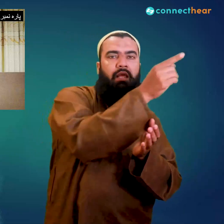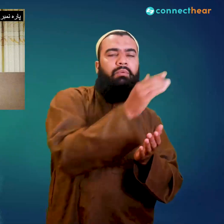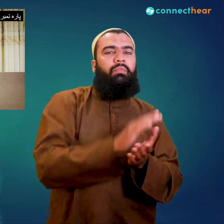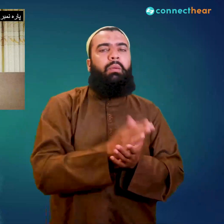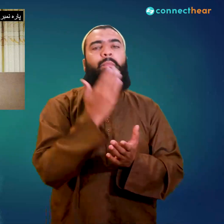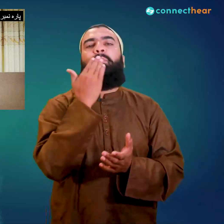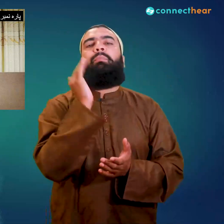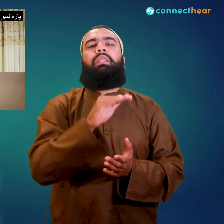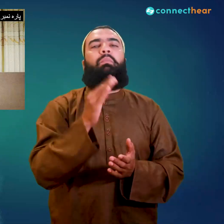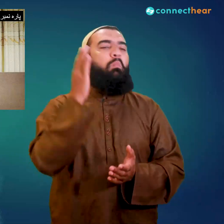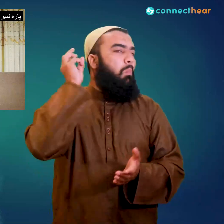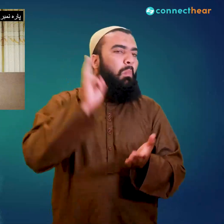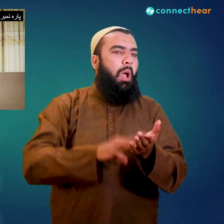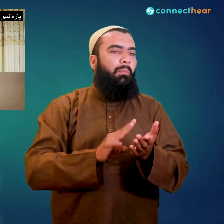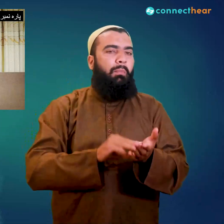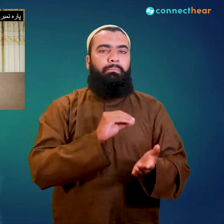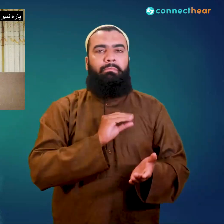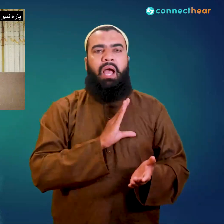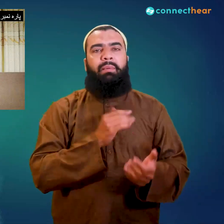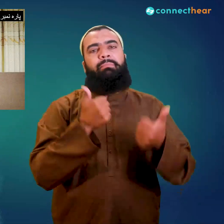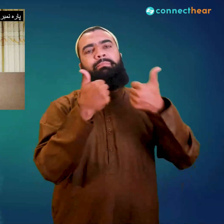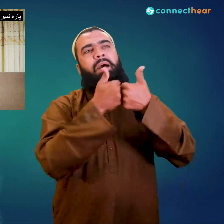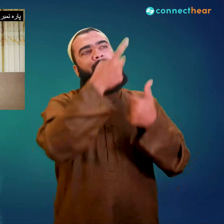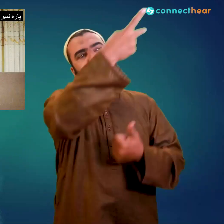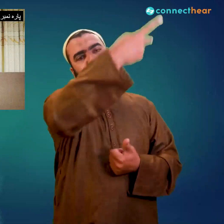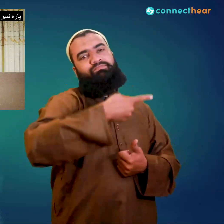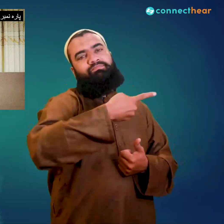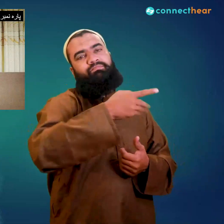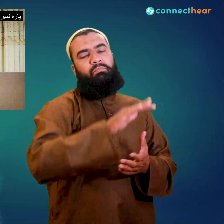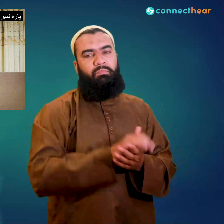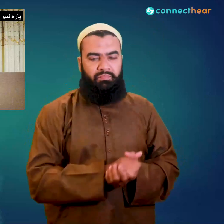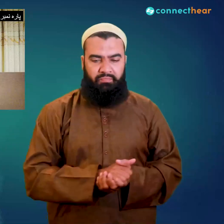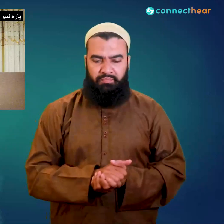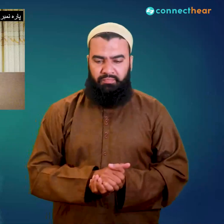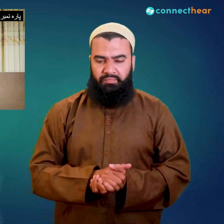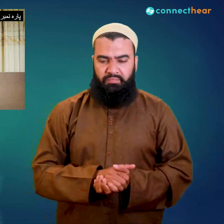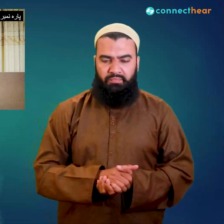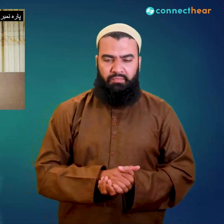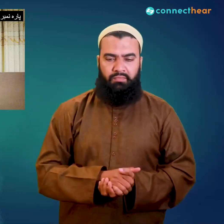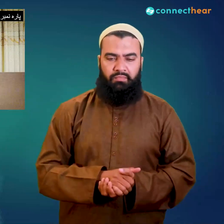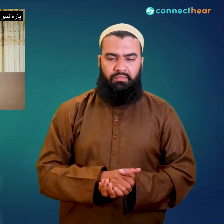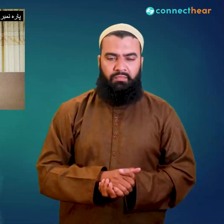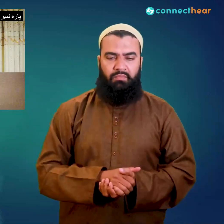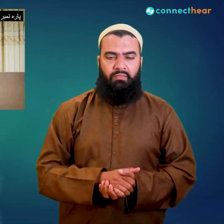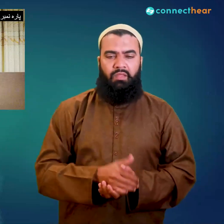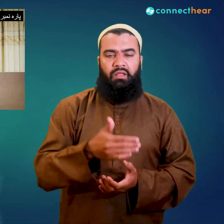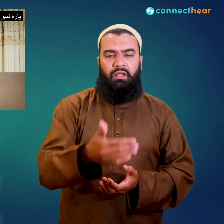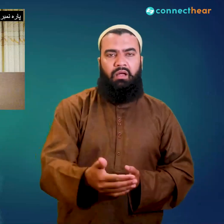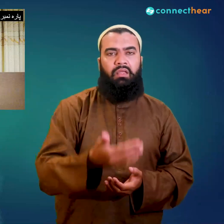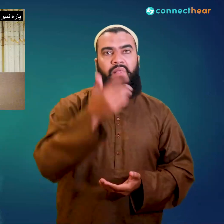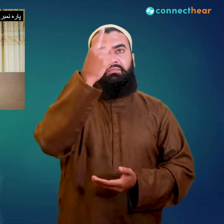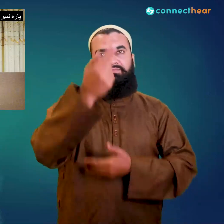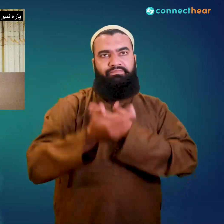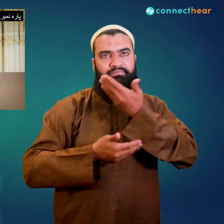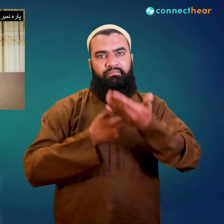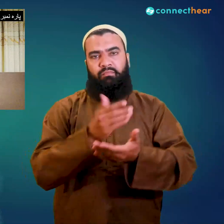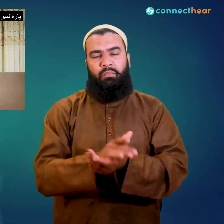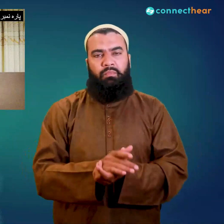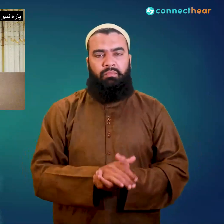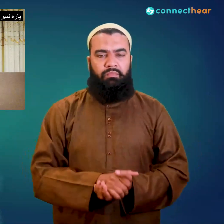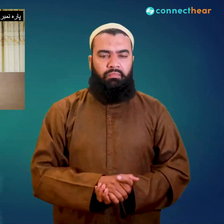فرمایا کہ مومن کے اعمال کی مثال ہے۔ آیت نمبر 26 میں کافر کے اعمال کی مثال دی